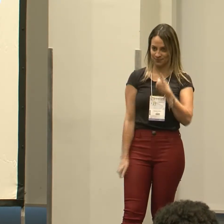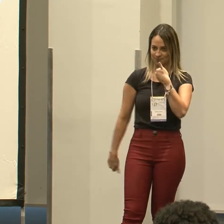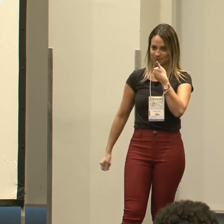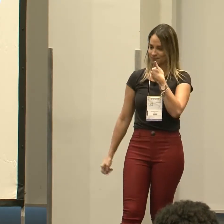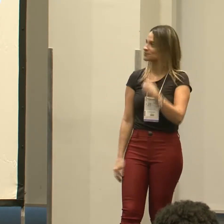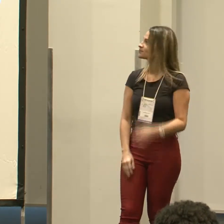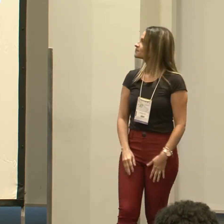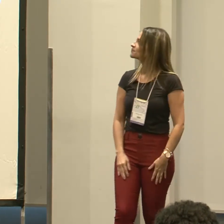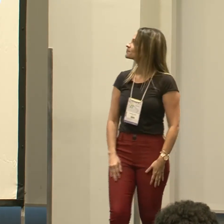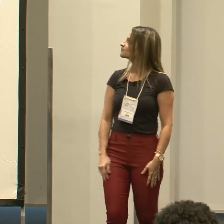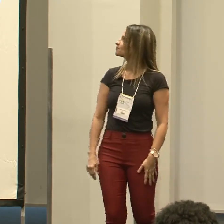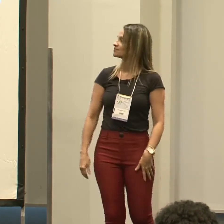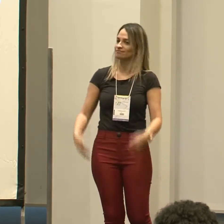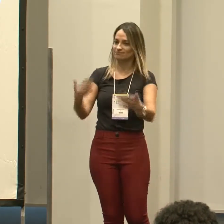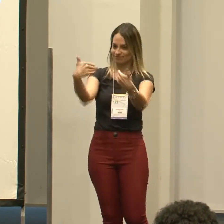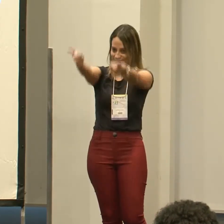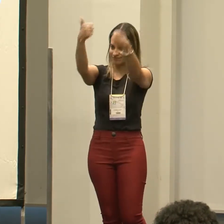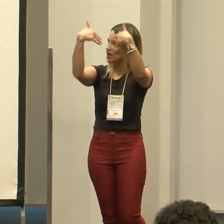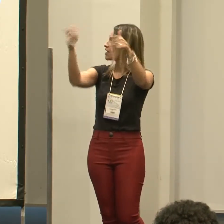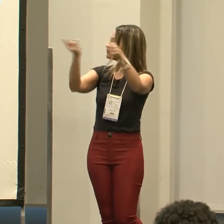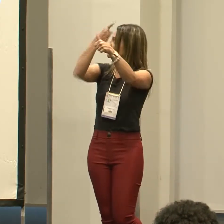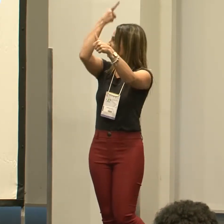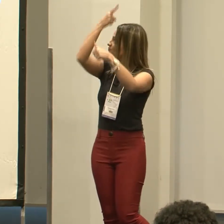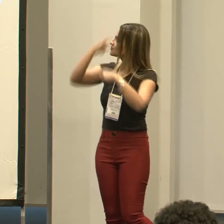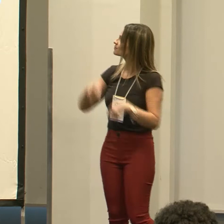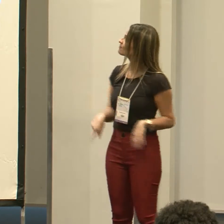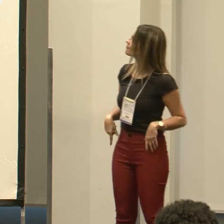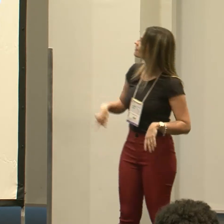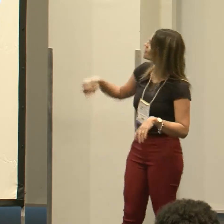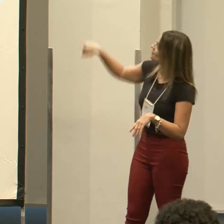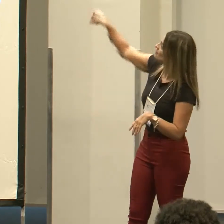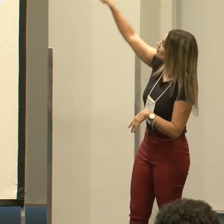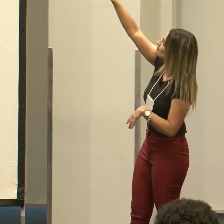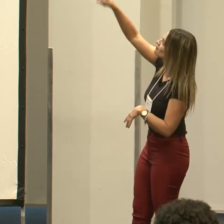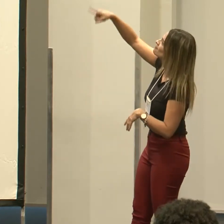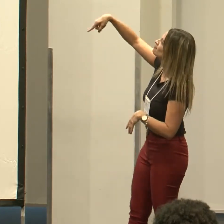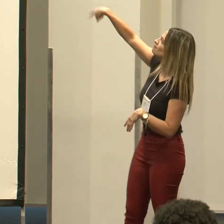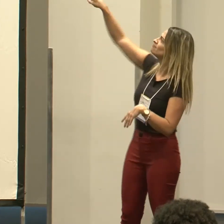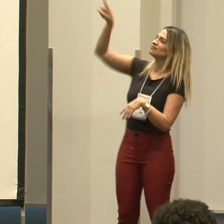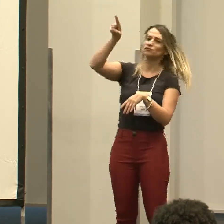Eu falo sobre histórias das ideias linguísticas no Brasil.